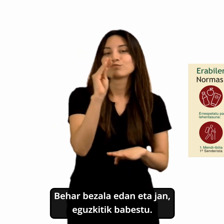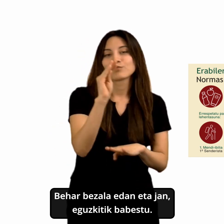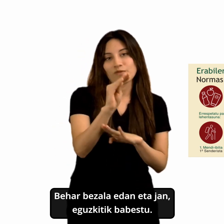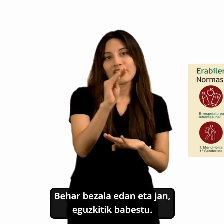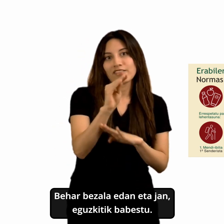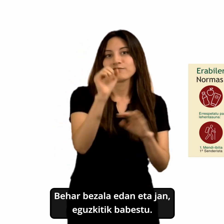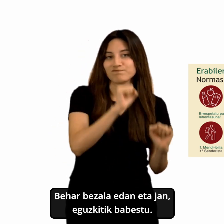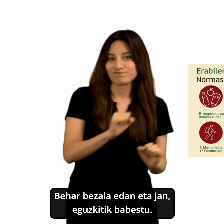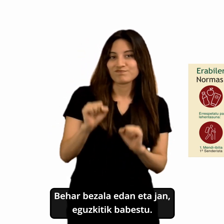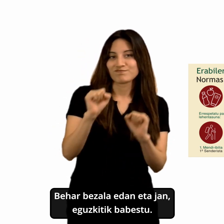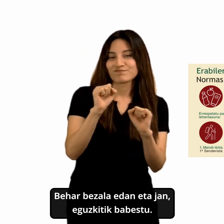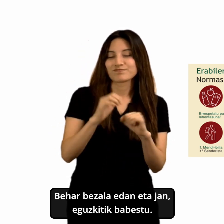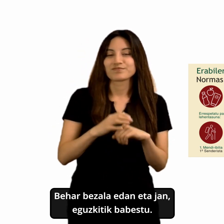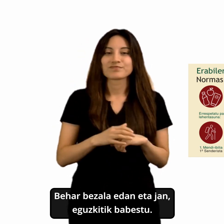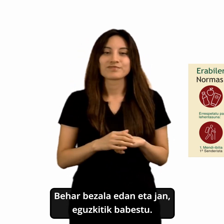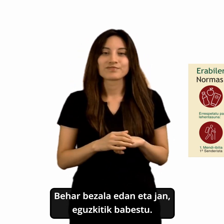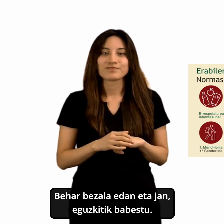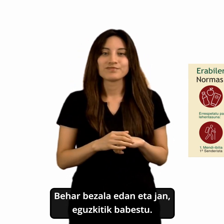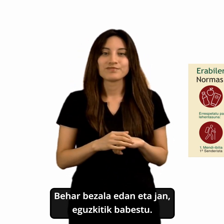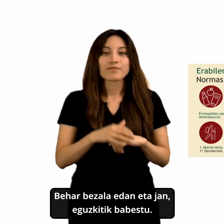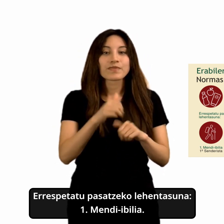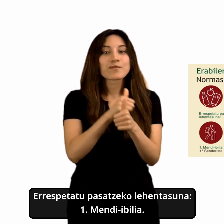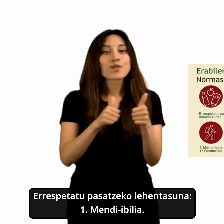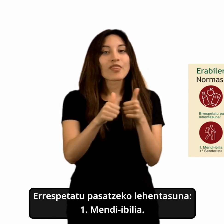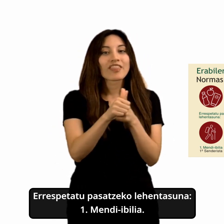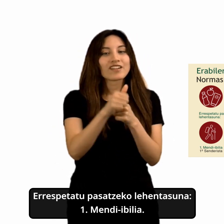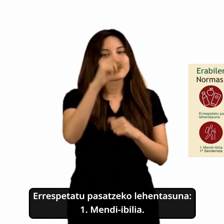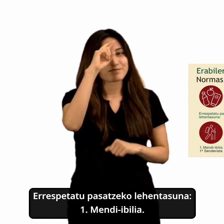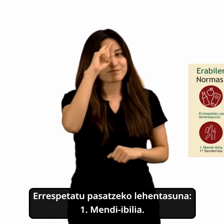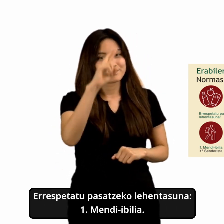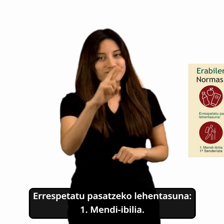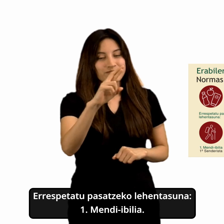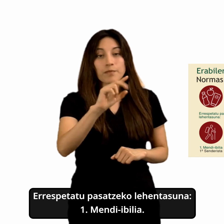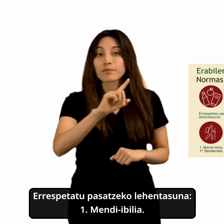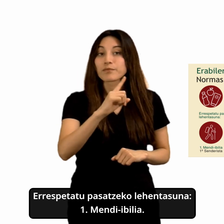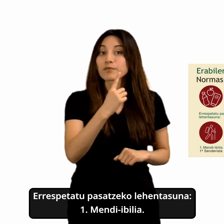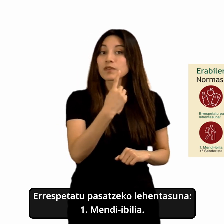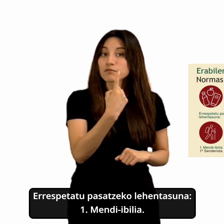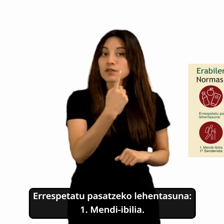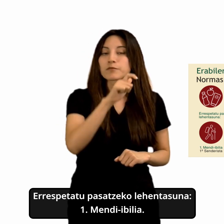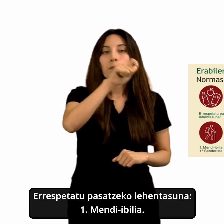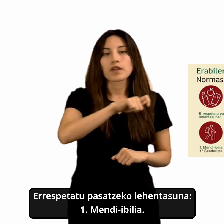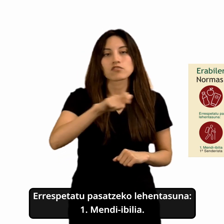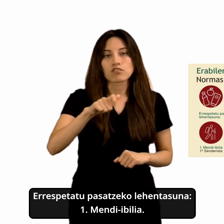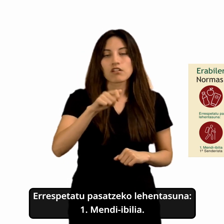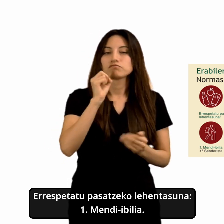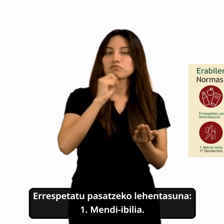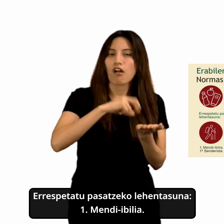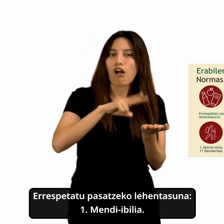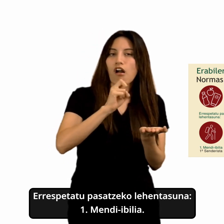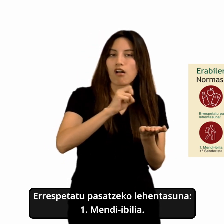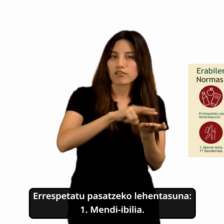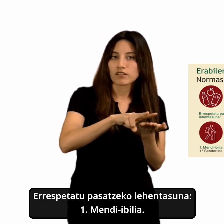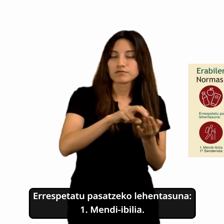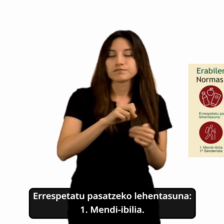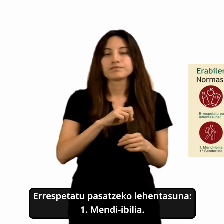Eguzkitik babestu. Errespetatu pasatzeko lehentasuna. Lehenengo, mendi